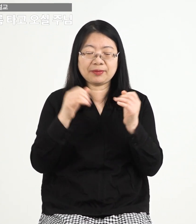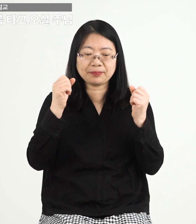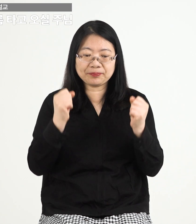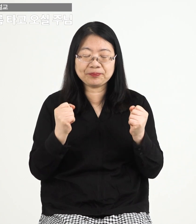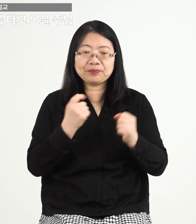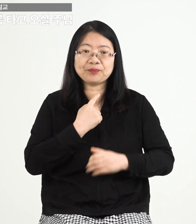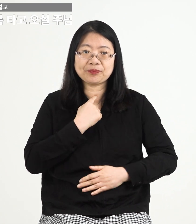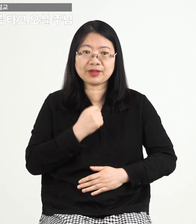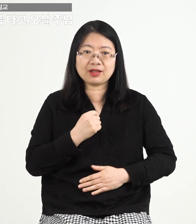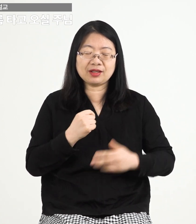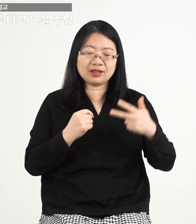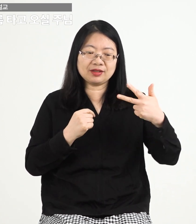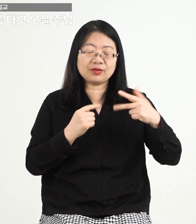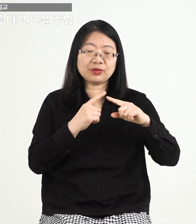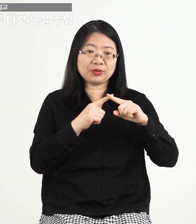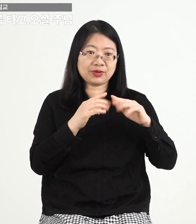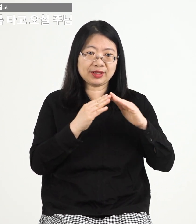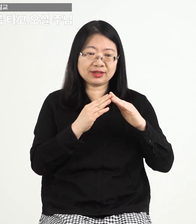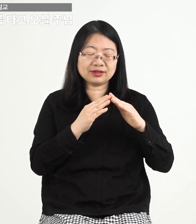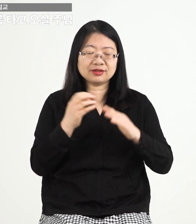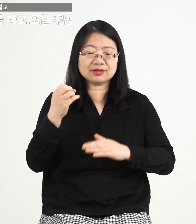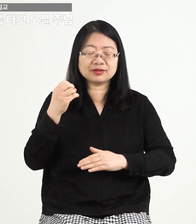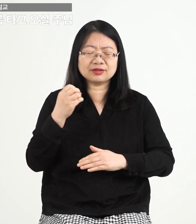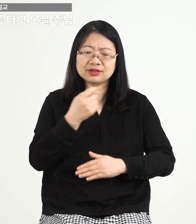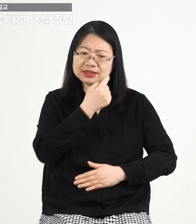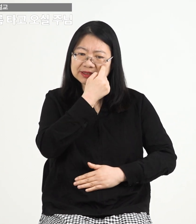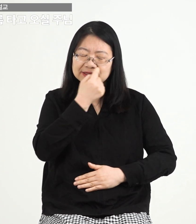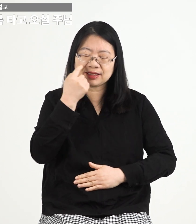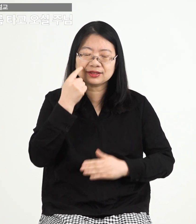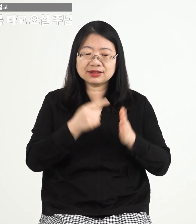여러분 7교회는 상징이나 또는